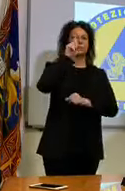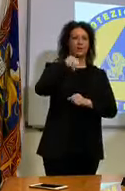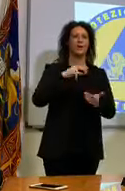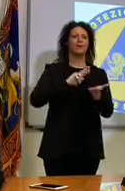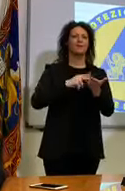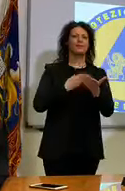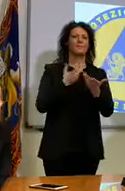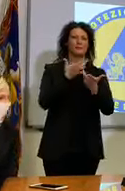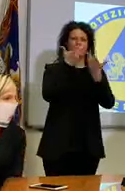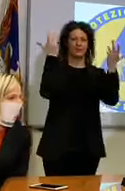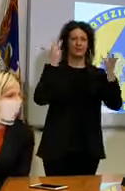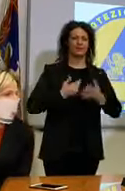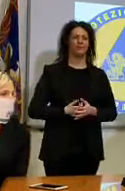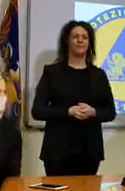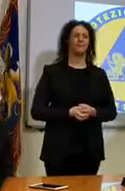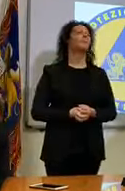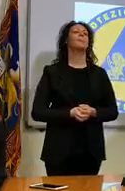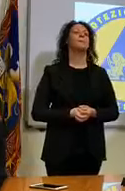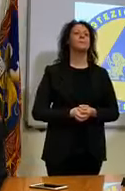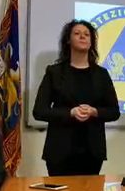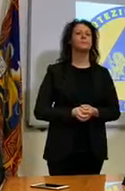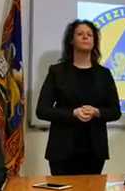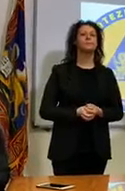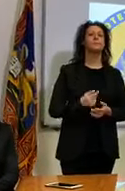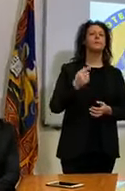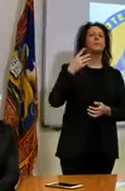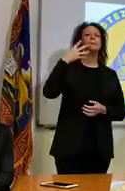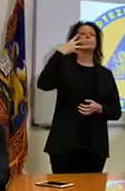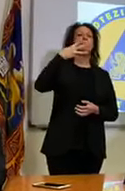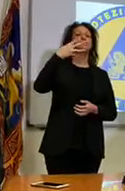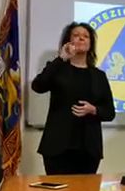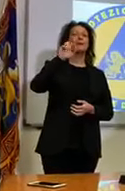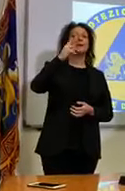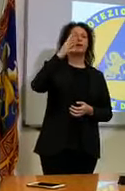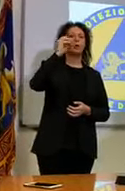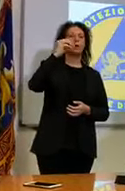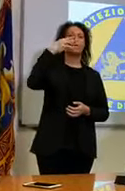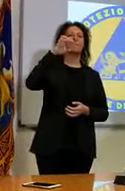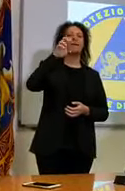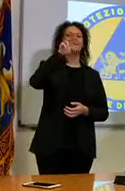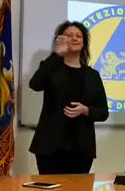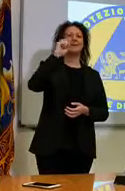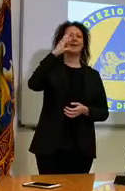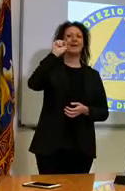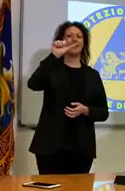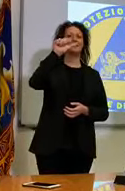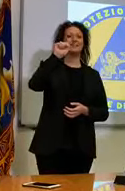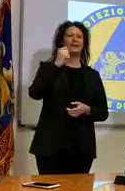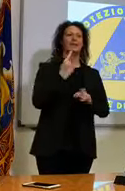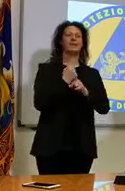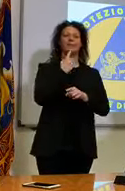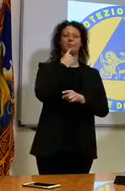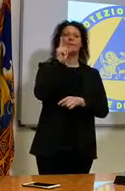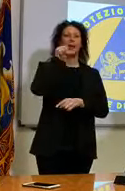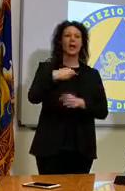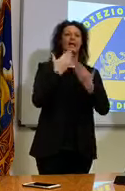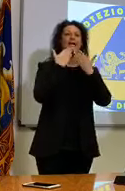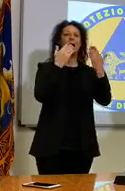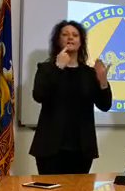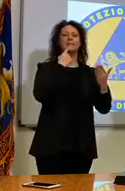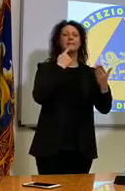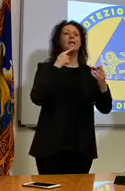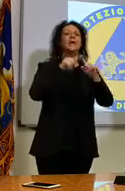mi permetto di dire, me l'ha segnalato Mirko Mezza Casa, perché è giusto dire che mi ha segnato, un ringraziamento alle radio, un